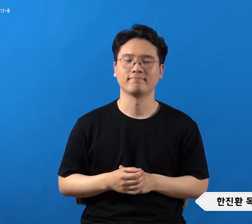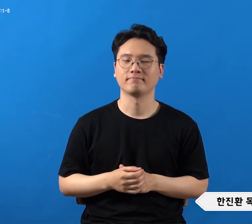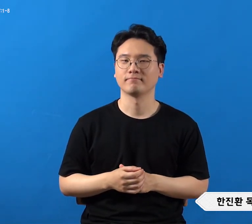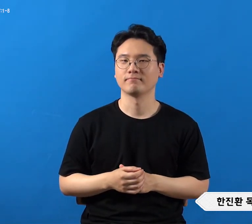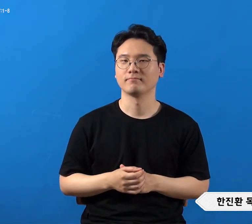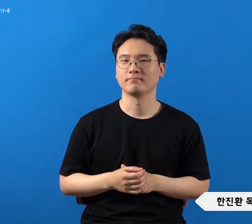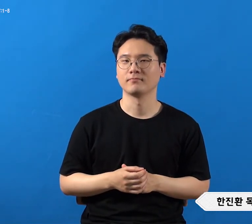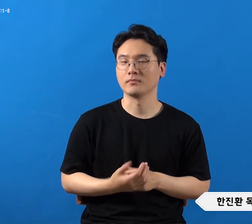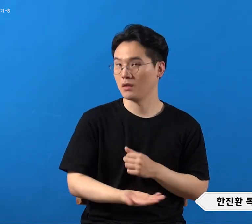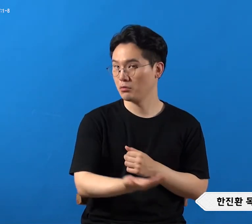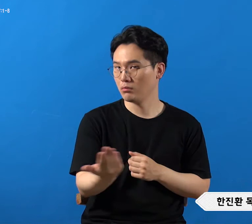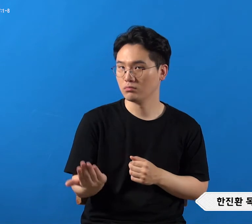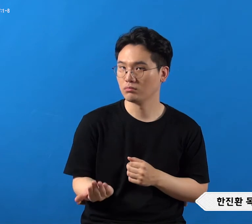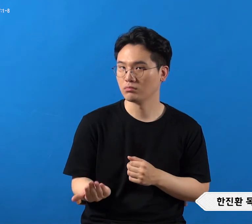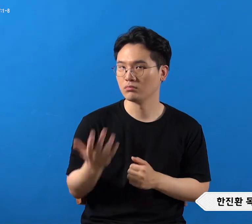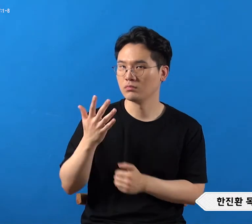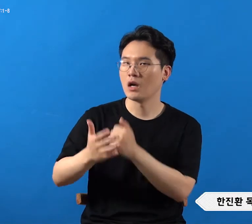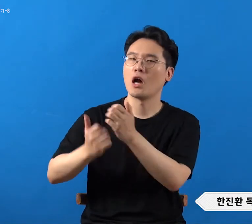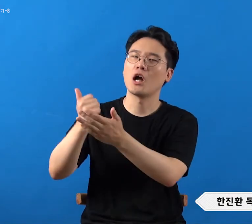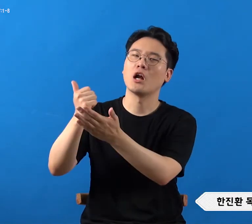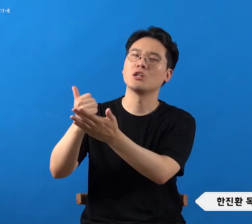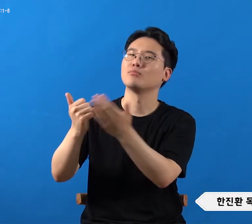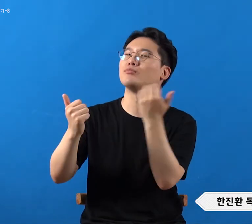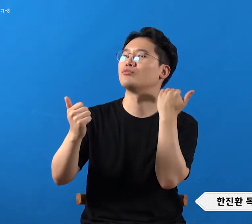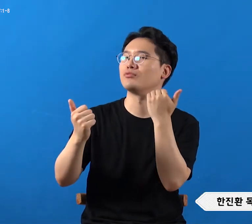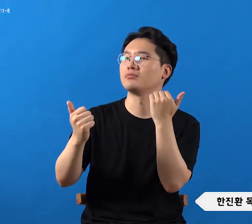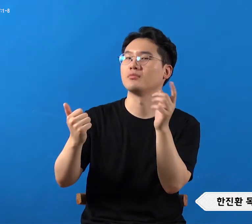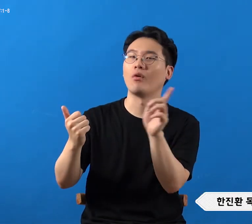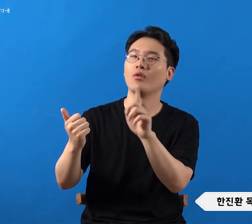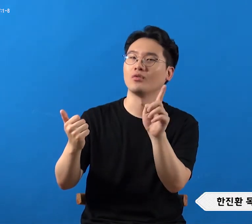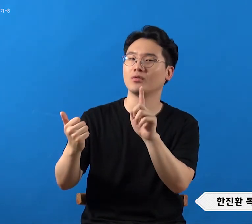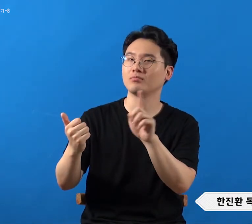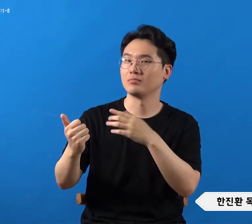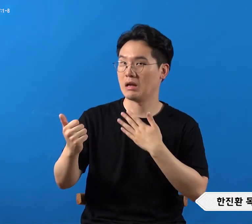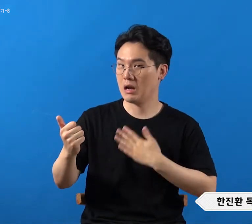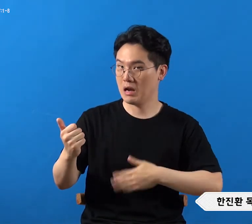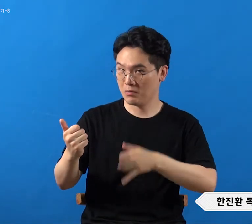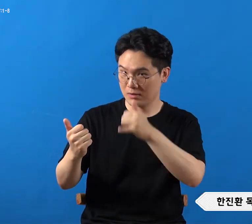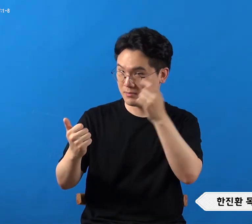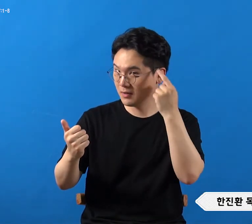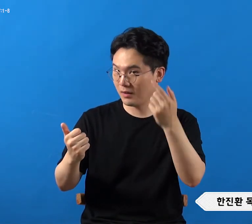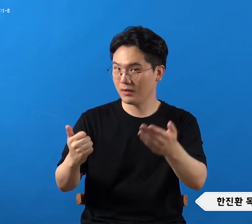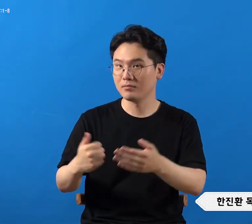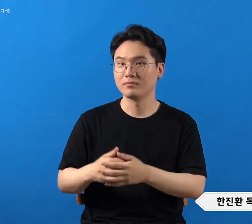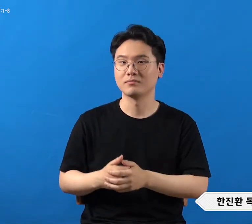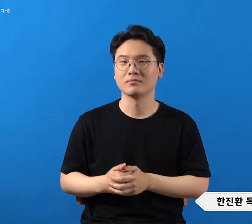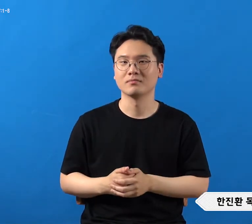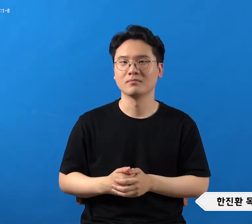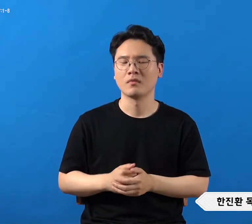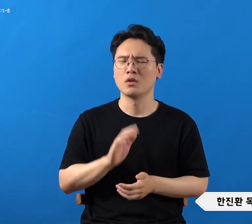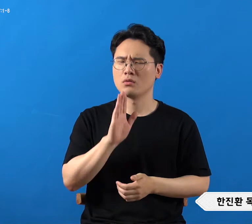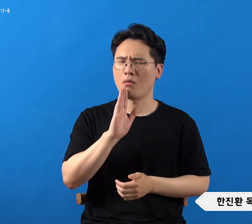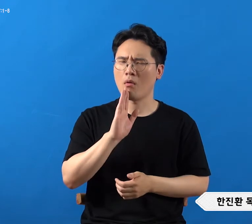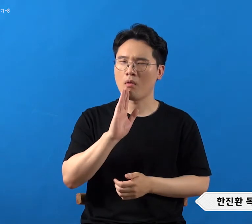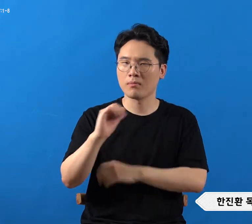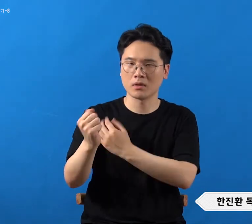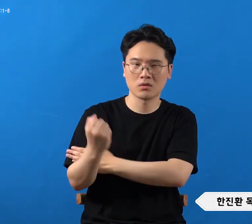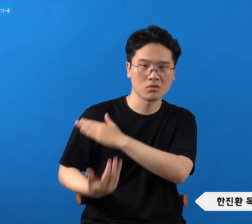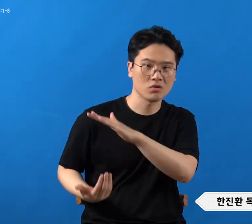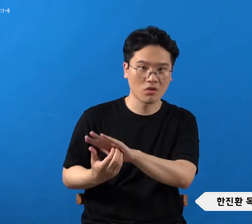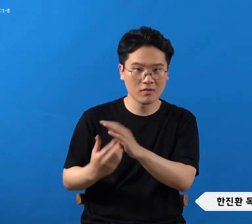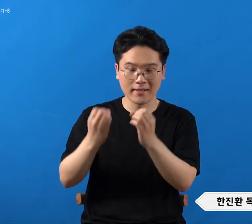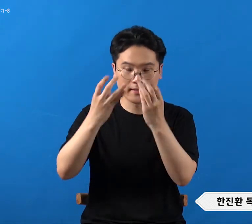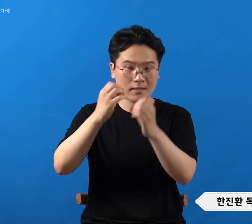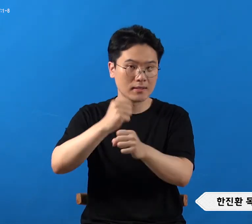성도 여러분은 어떤 하나님을 알고 계십니까? 정말 전능하신 창조주 하나님,